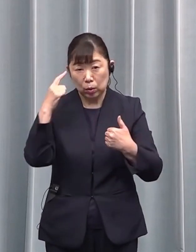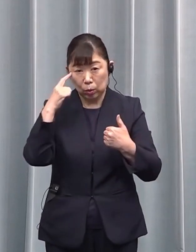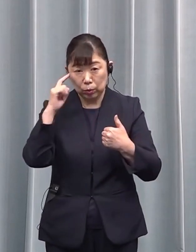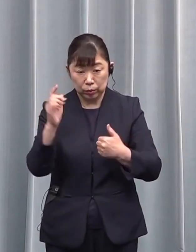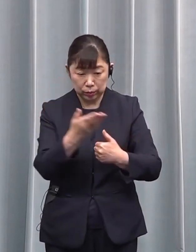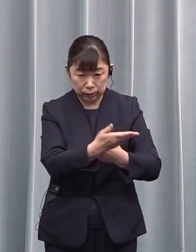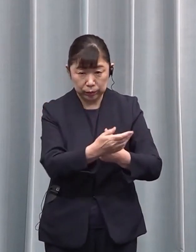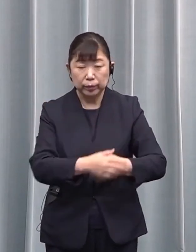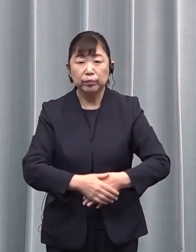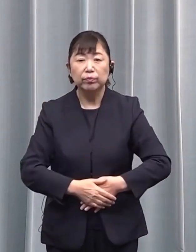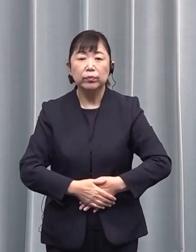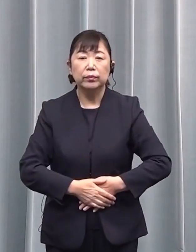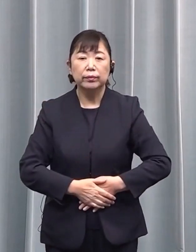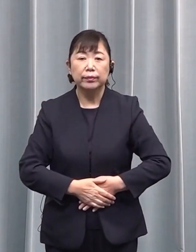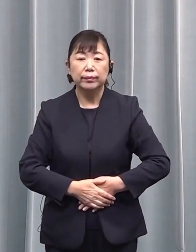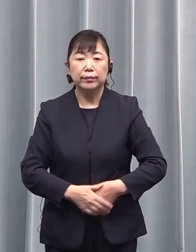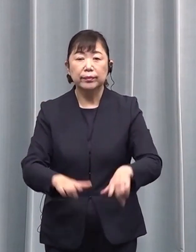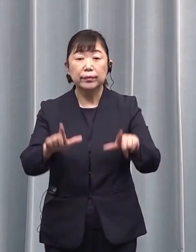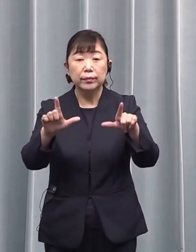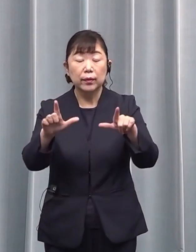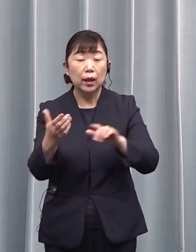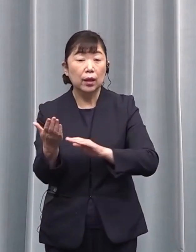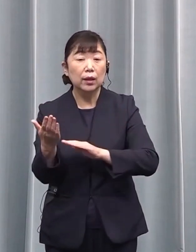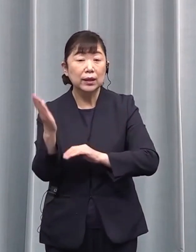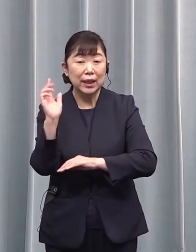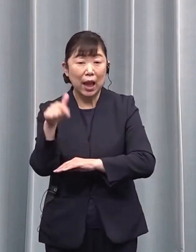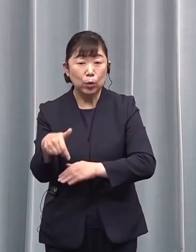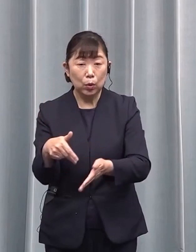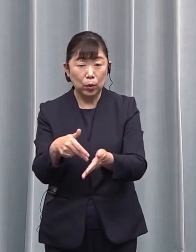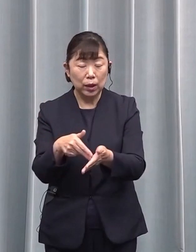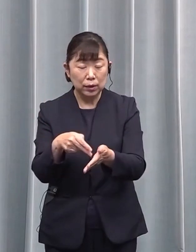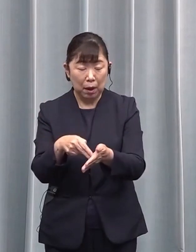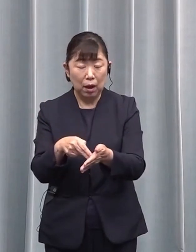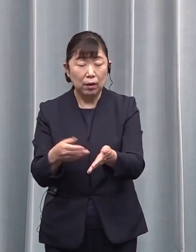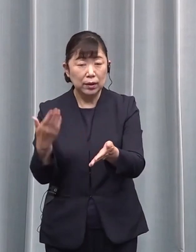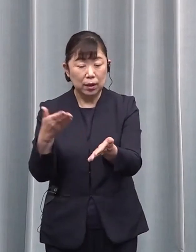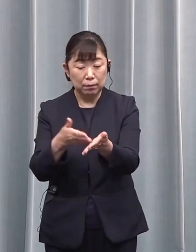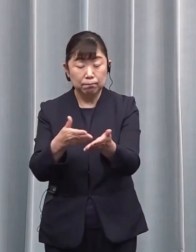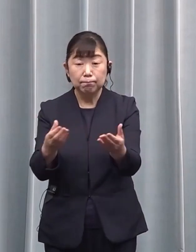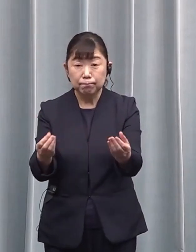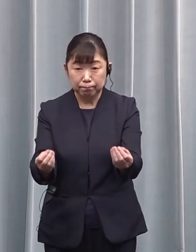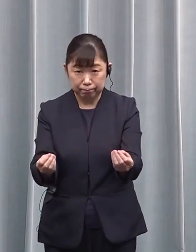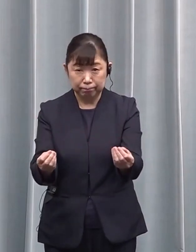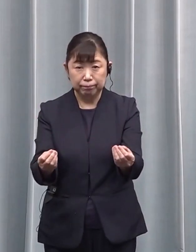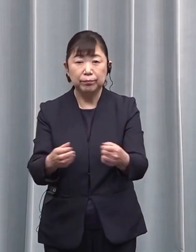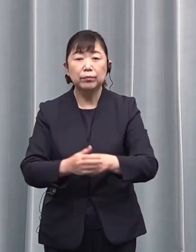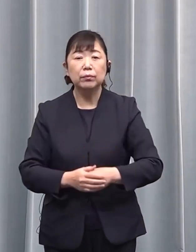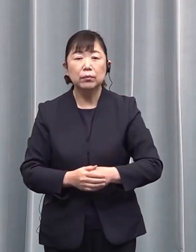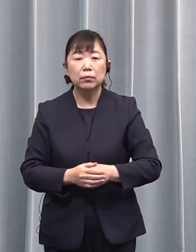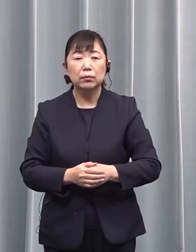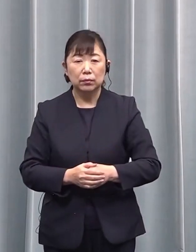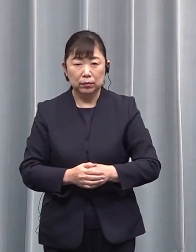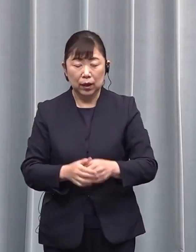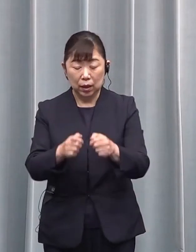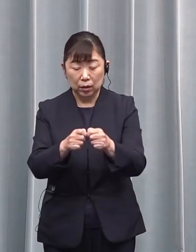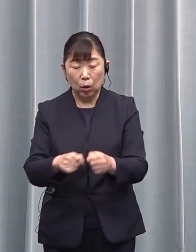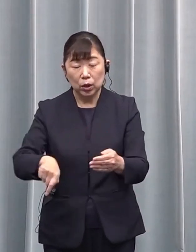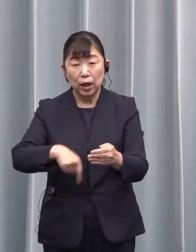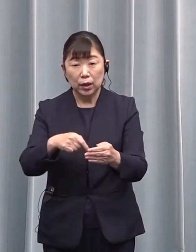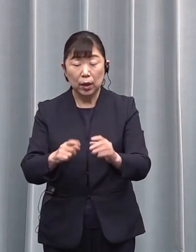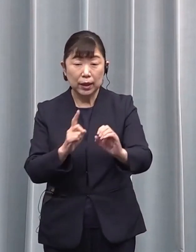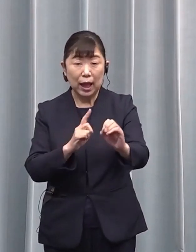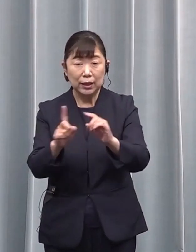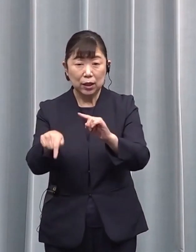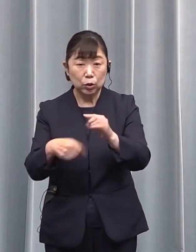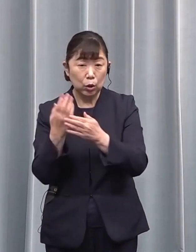か。 先ほど政府の立場としては、先ほど申し上げました通りでございますが、詳細に関しましてはデジタル